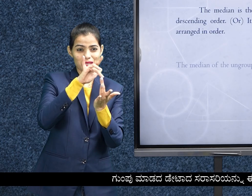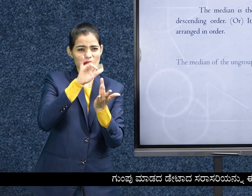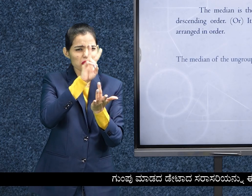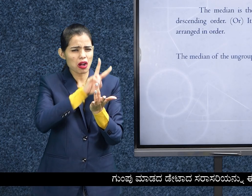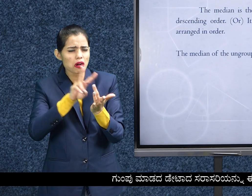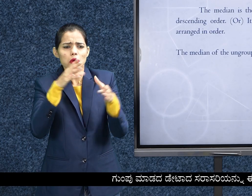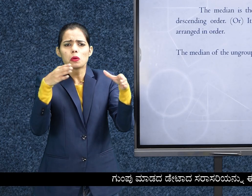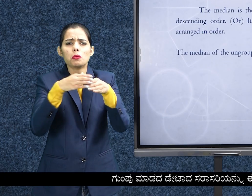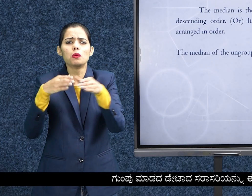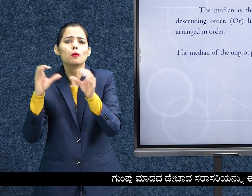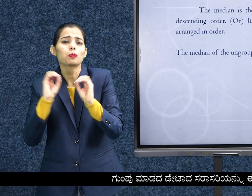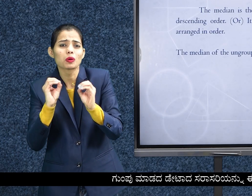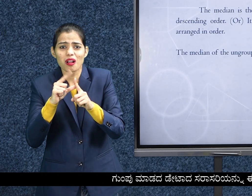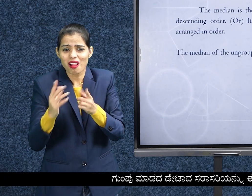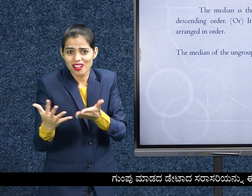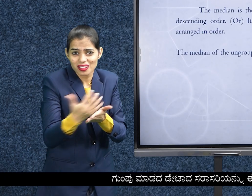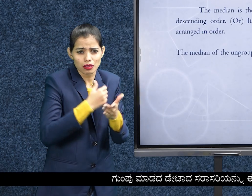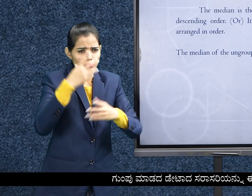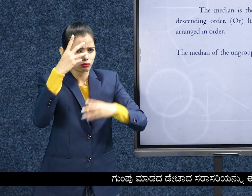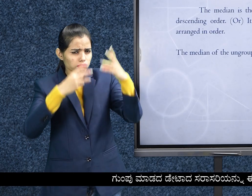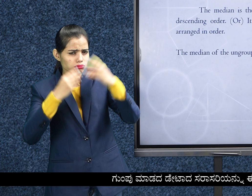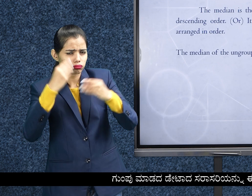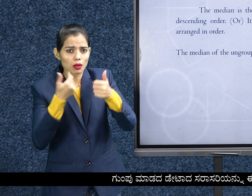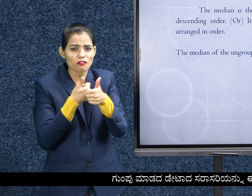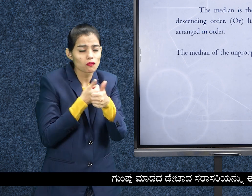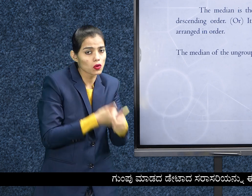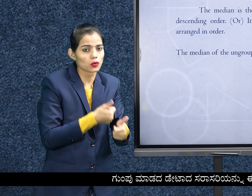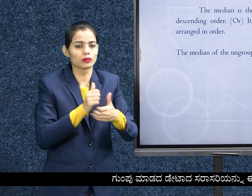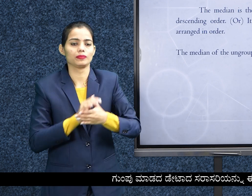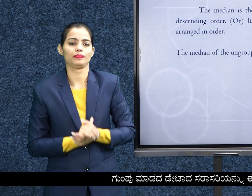ಗುಂಪು ಮಾಡದ ಡೇಟಾದ ಸರಾಸರಿಯನ್ನ ಈ ಕೆಳಗಿನಂತೆ ಲೆಕ್ಕ ಹಾಕಲಾಗುತ್ತೆ.